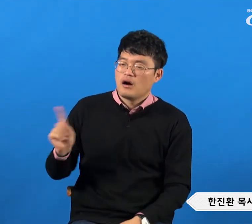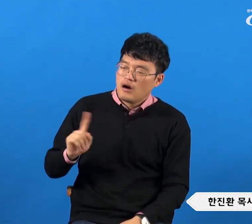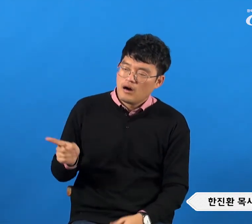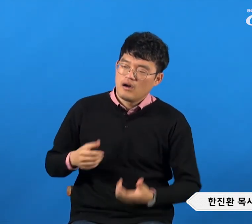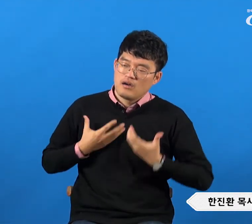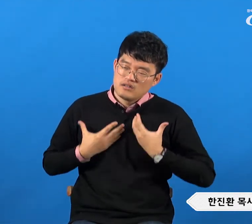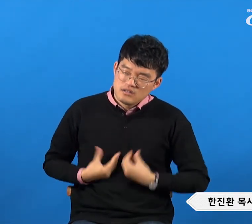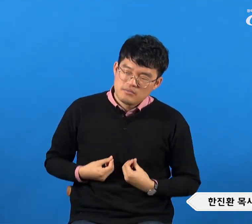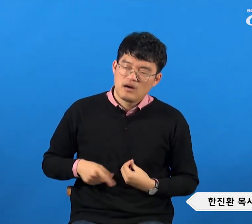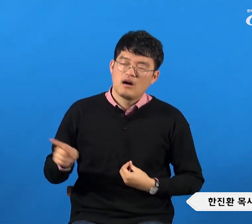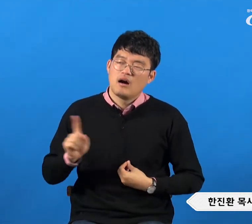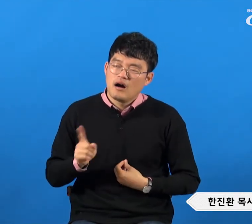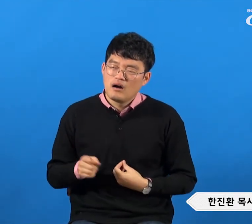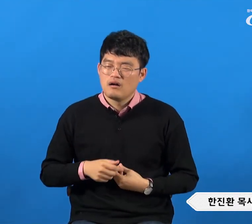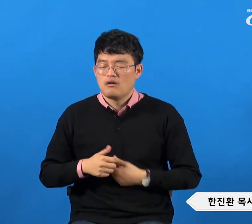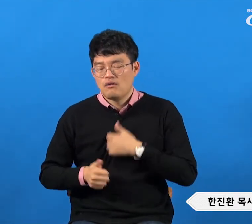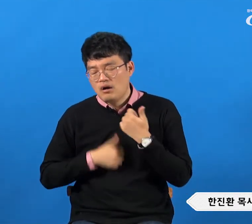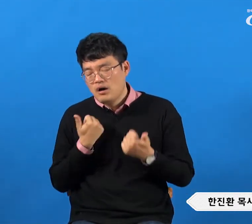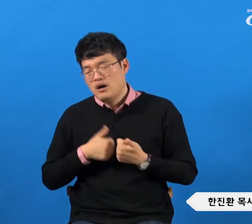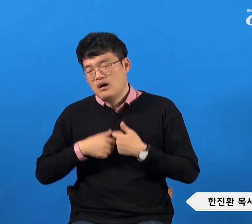감옥에서 죽어서 나왔을 것입니다.